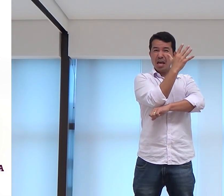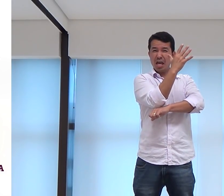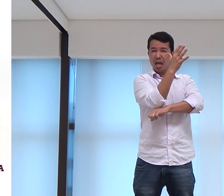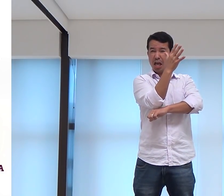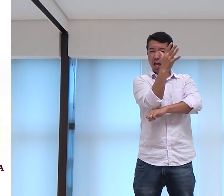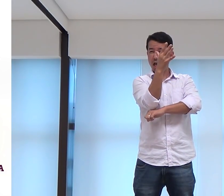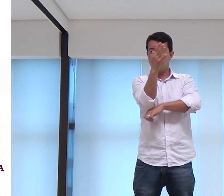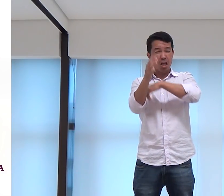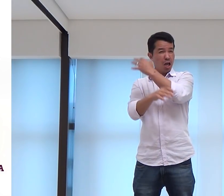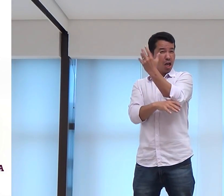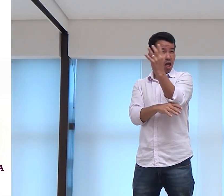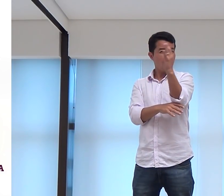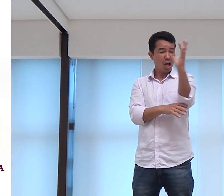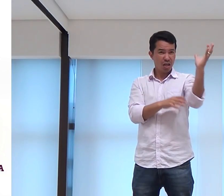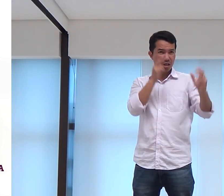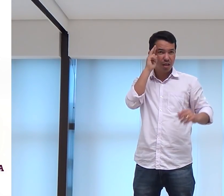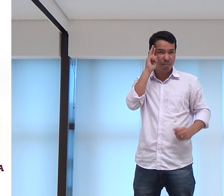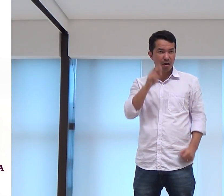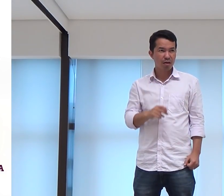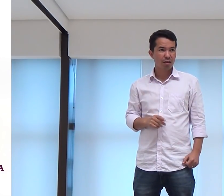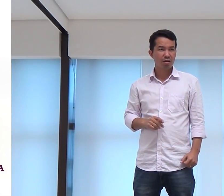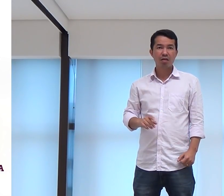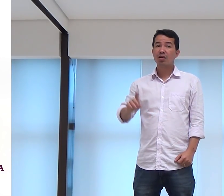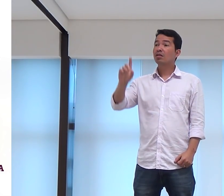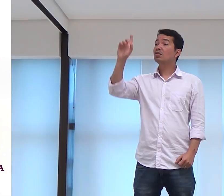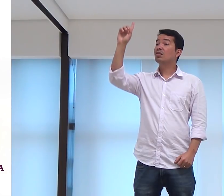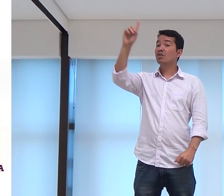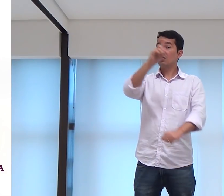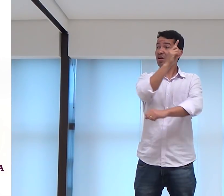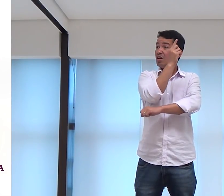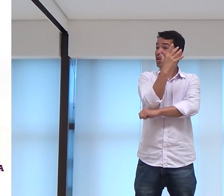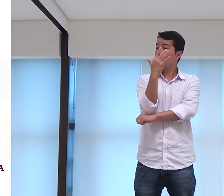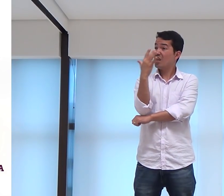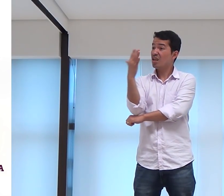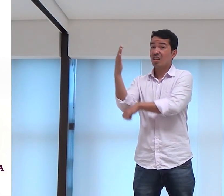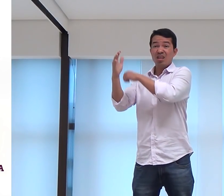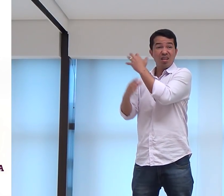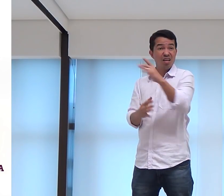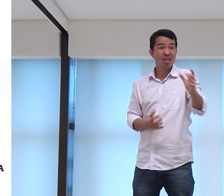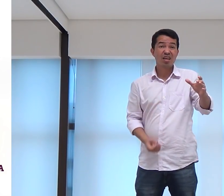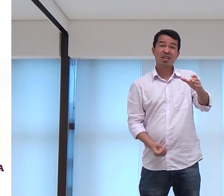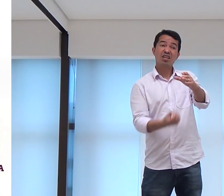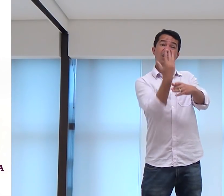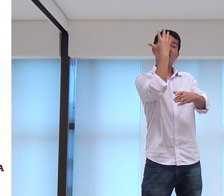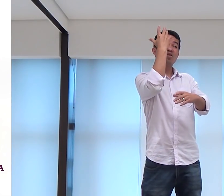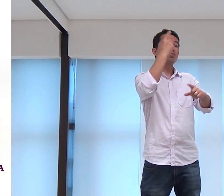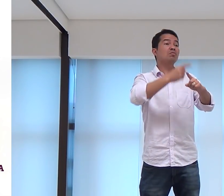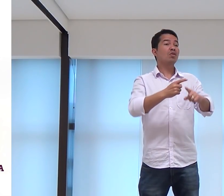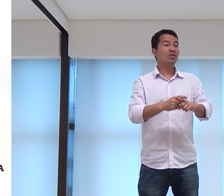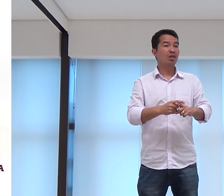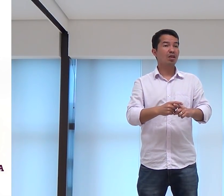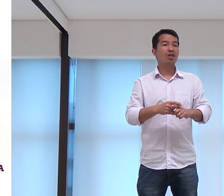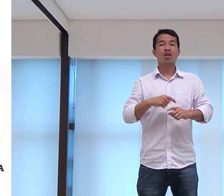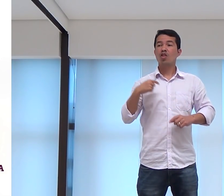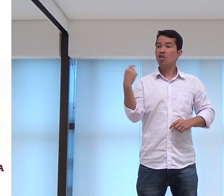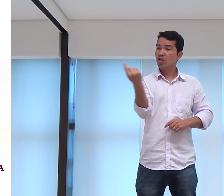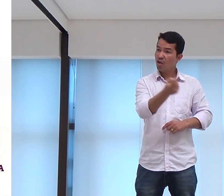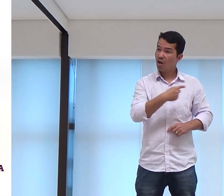né? Da natureza, todos os detalhes. Deus criando o jardim, as